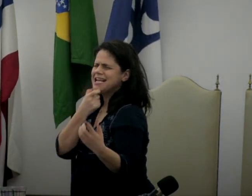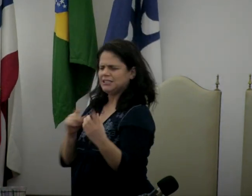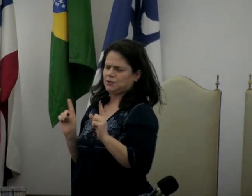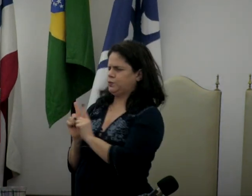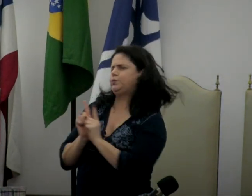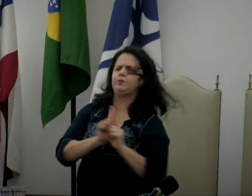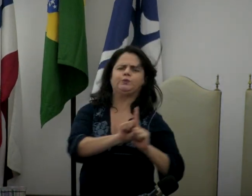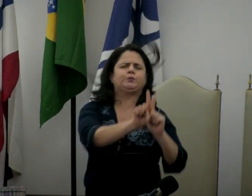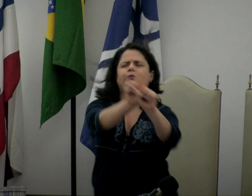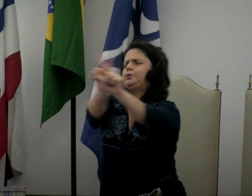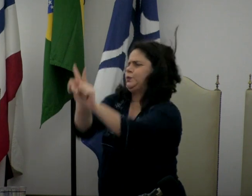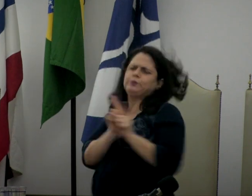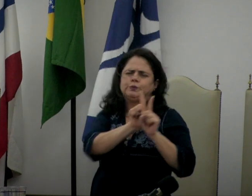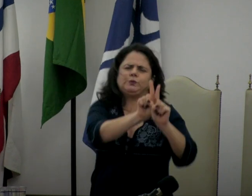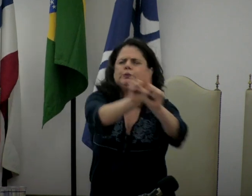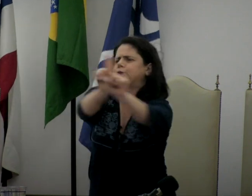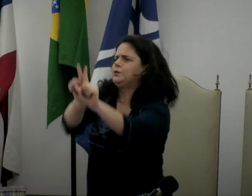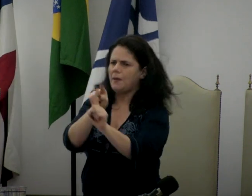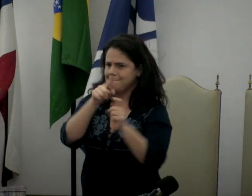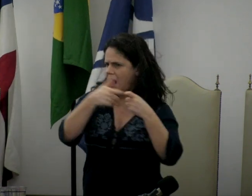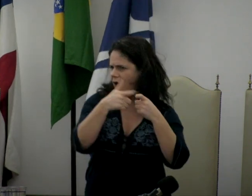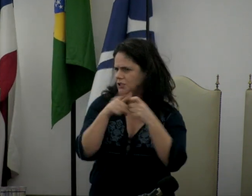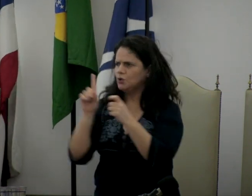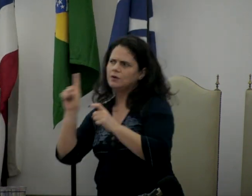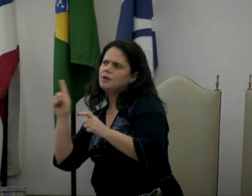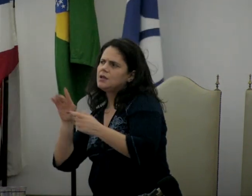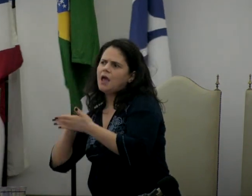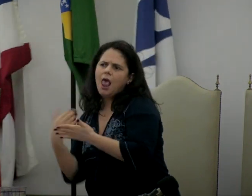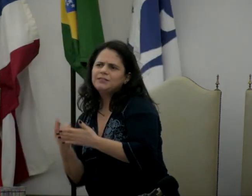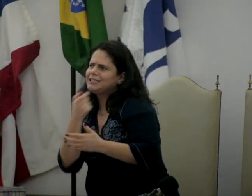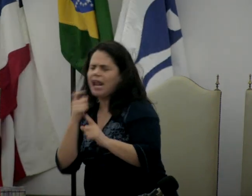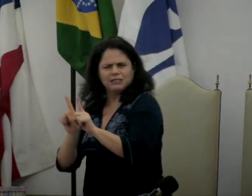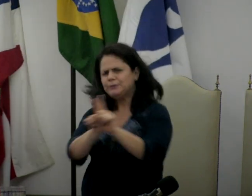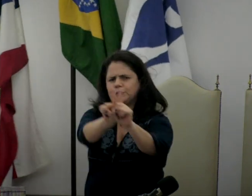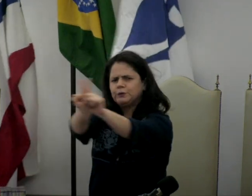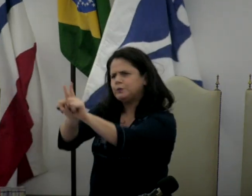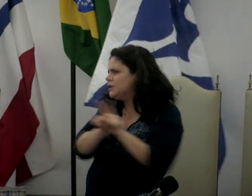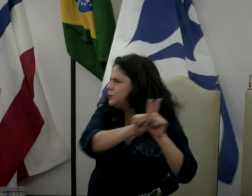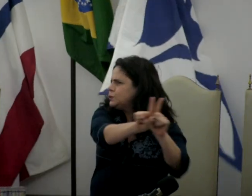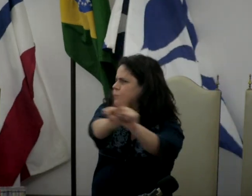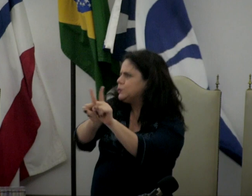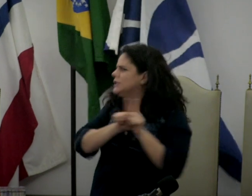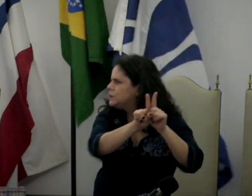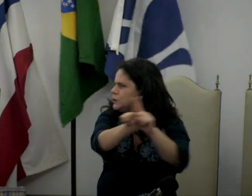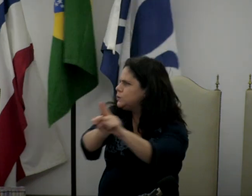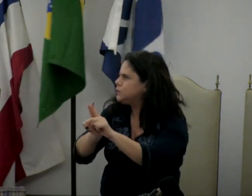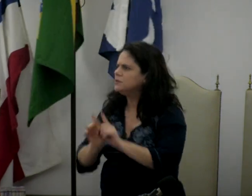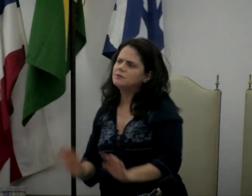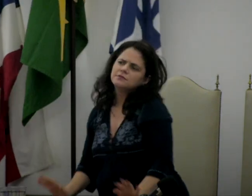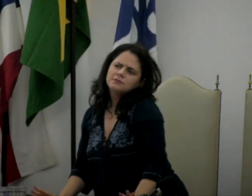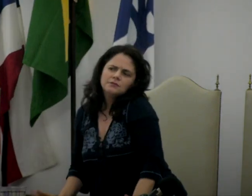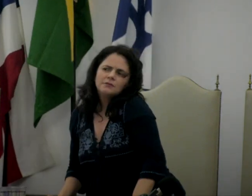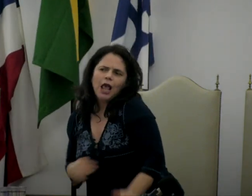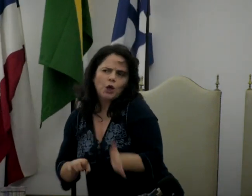E nesse congresso não tinha intérprete. Tinha um intérprete da língua inglesa que andava com esse médico o tempo todo. O intérprete inglês estava lá com o médico suíço o